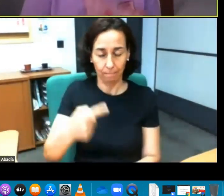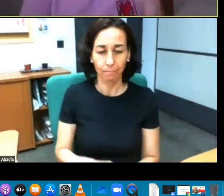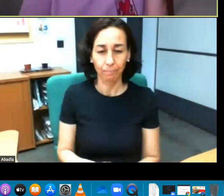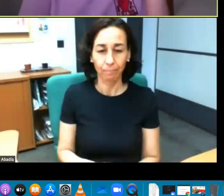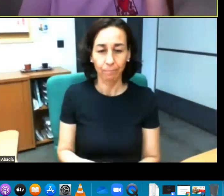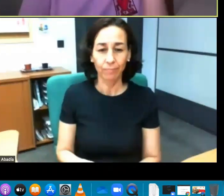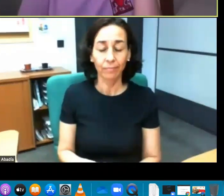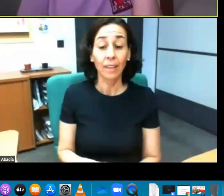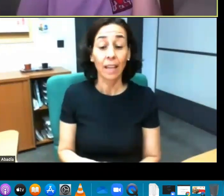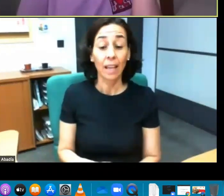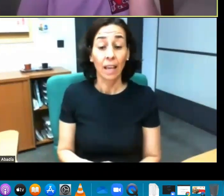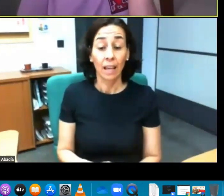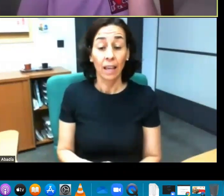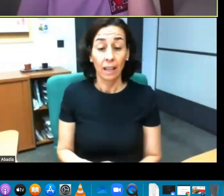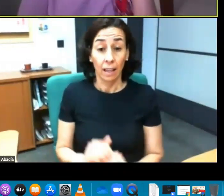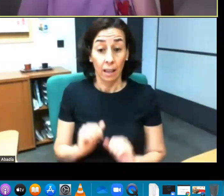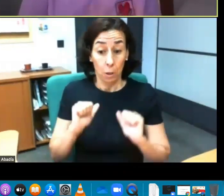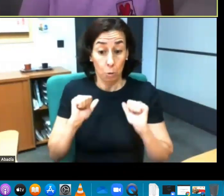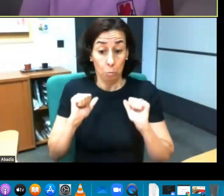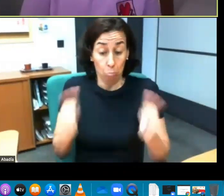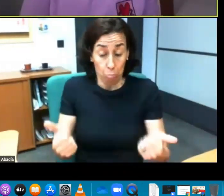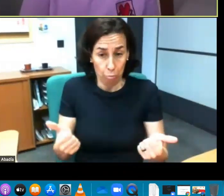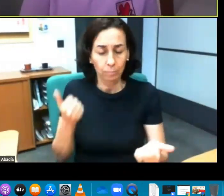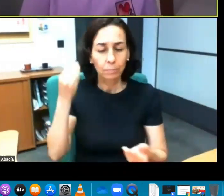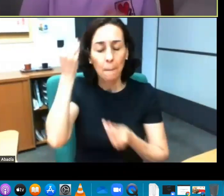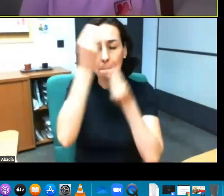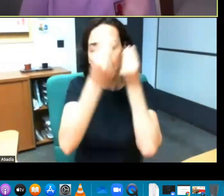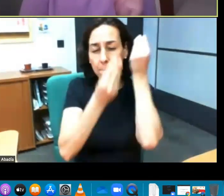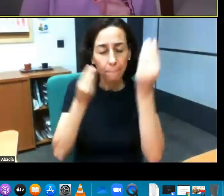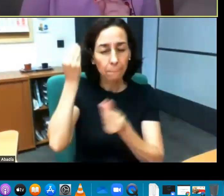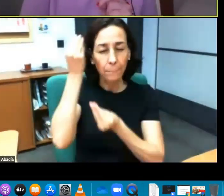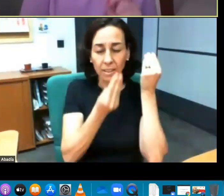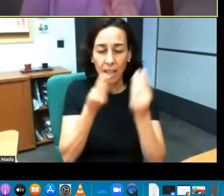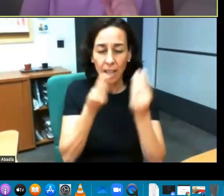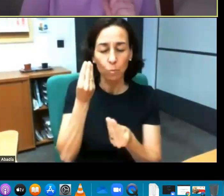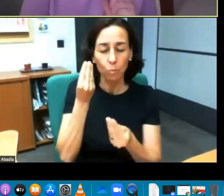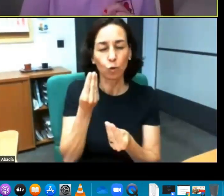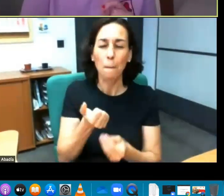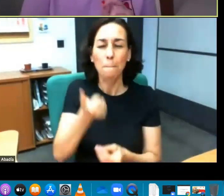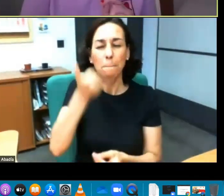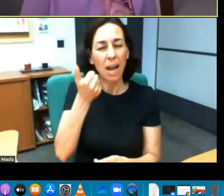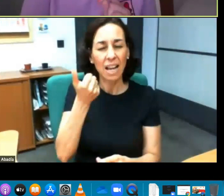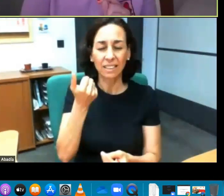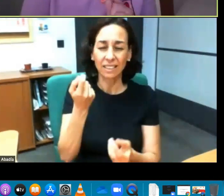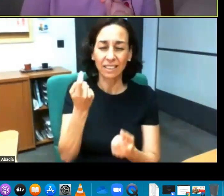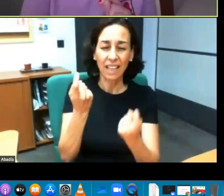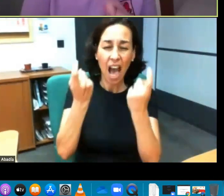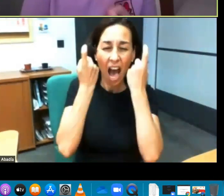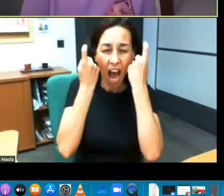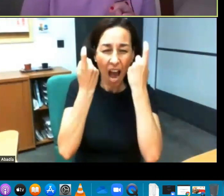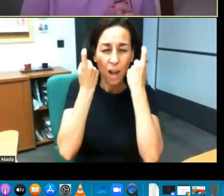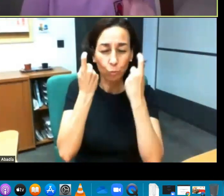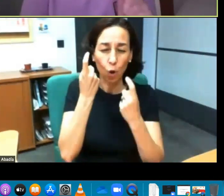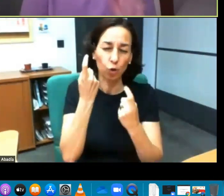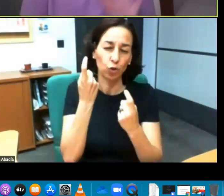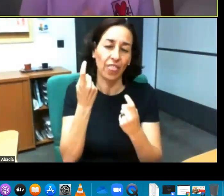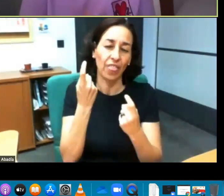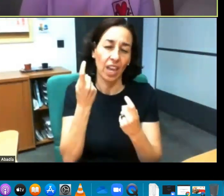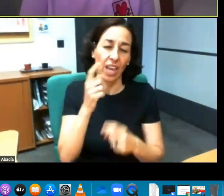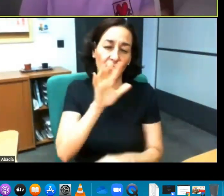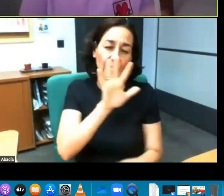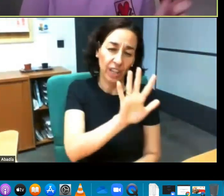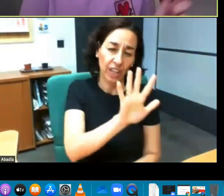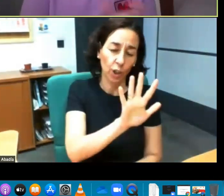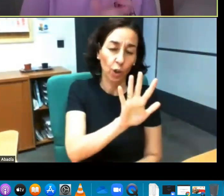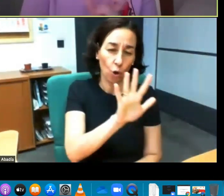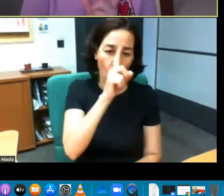primer momento se planteó para alumnado de último año de educación infantil, es decir, de 5 años